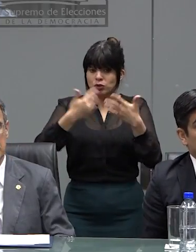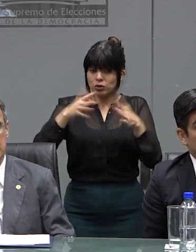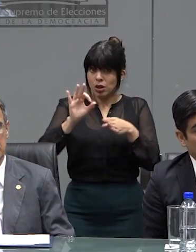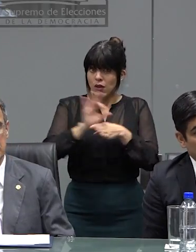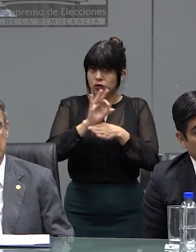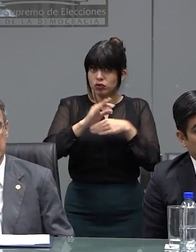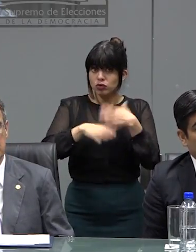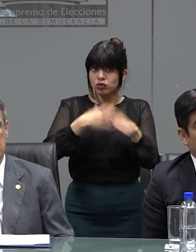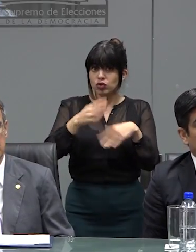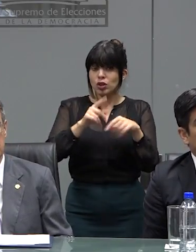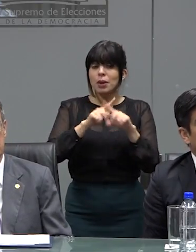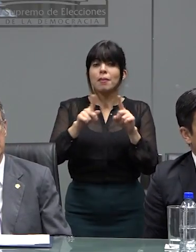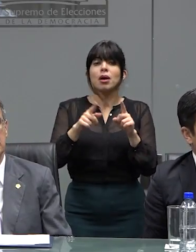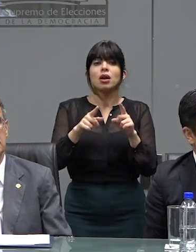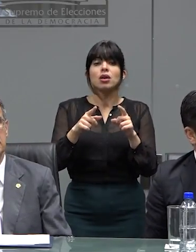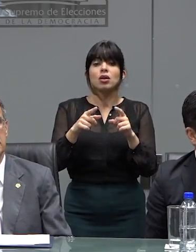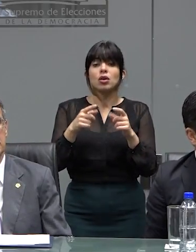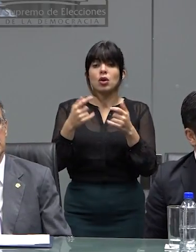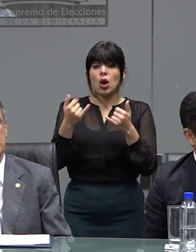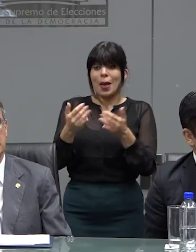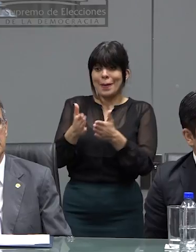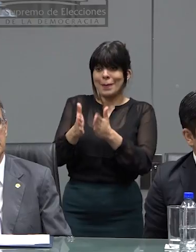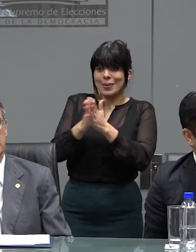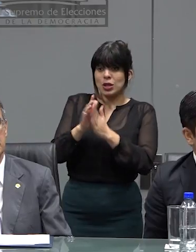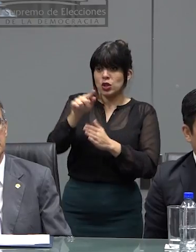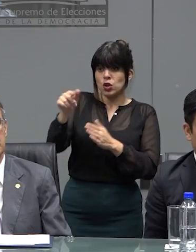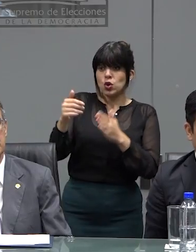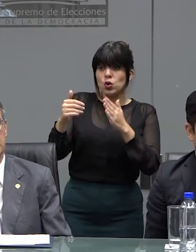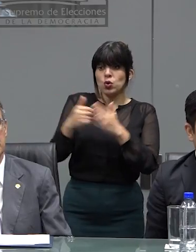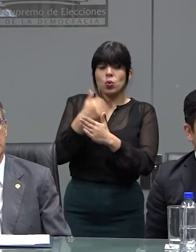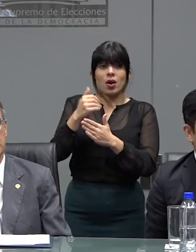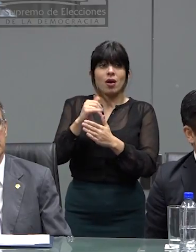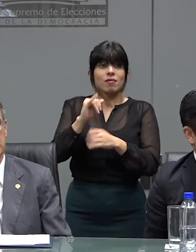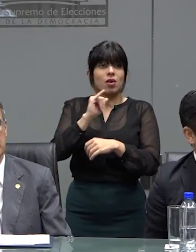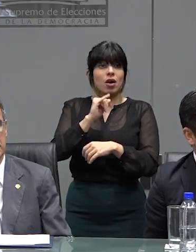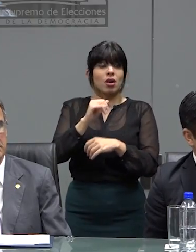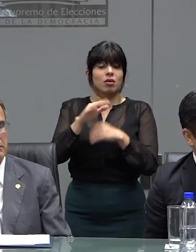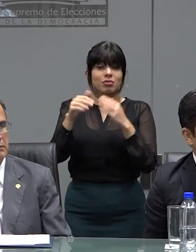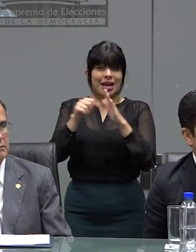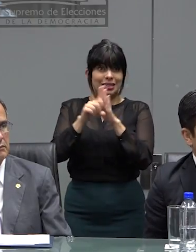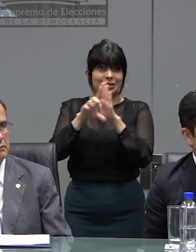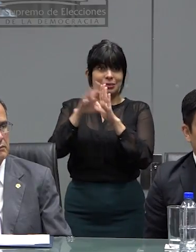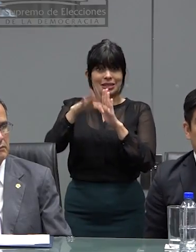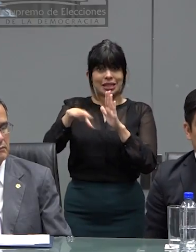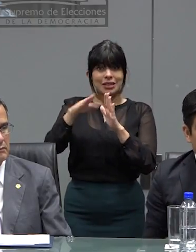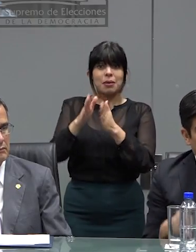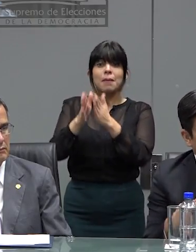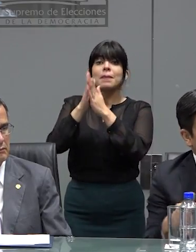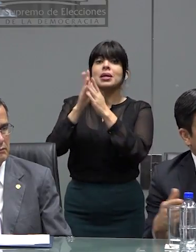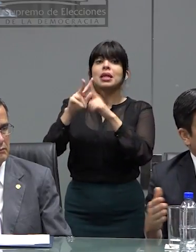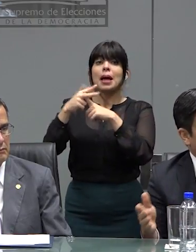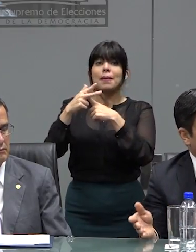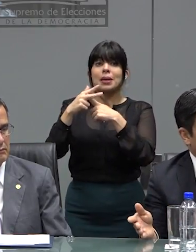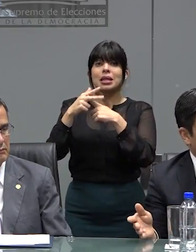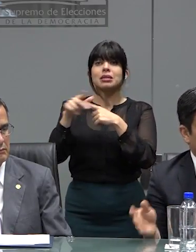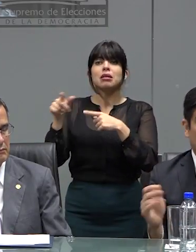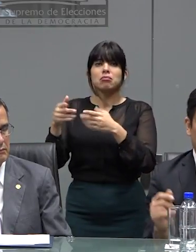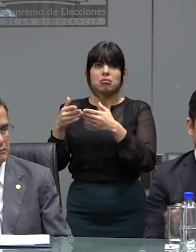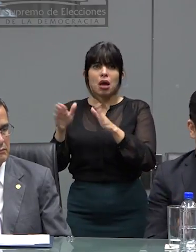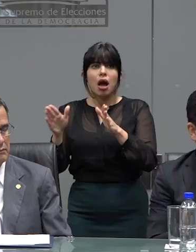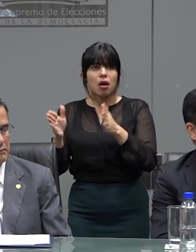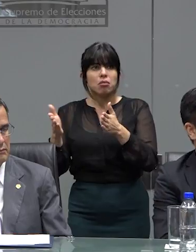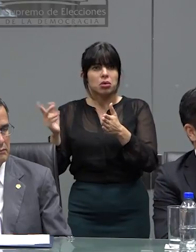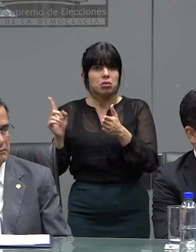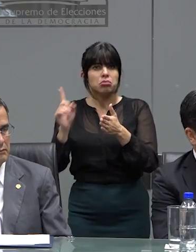marcha, y es más bien ante el pedido de los nuevos legisladores para tener una oportunidad de enmienda que se está abriendo este compás,